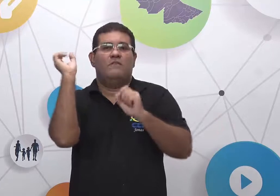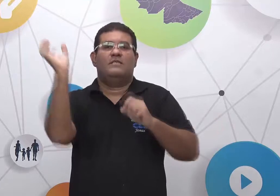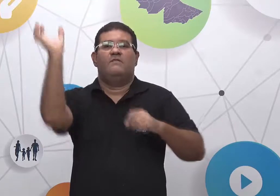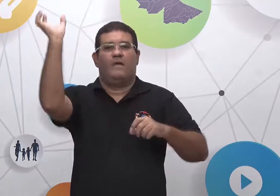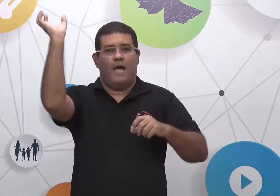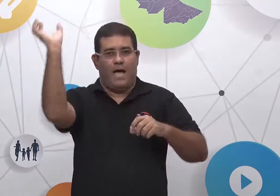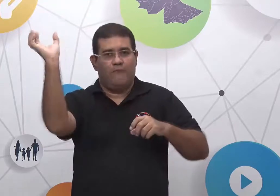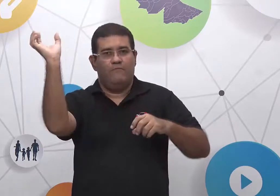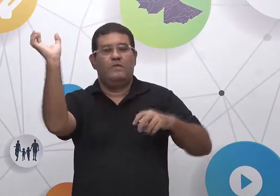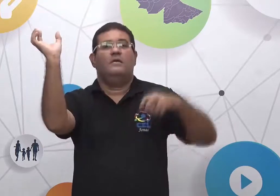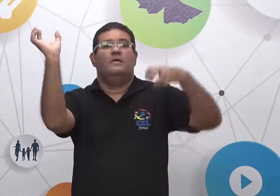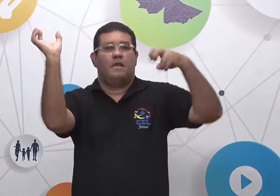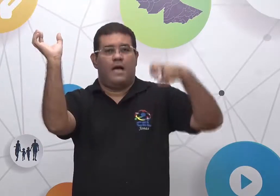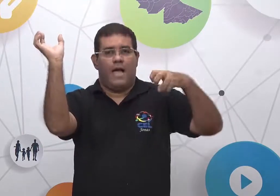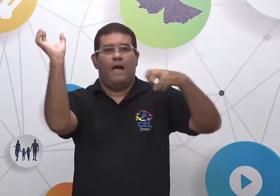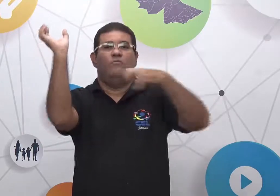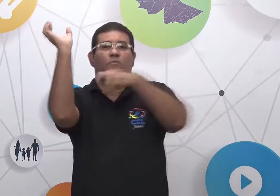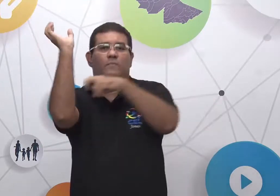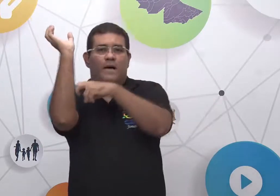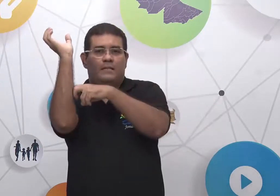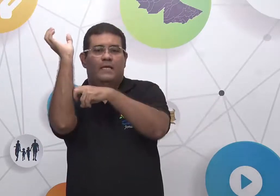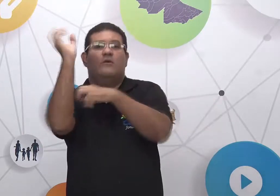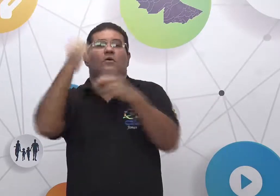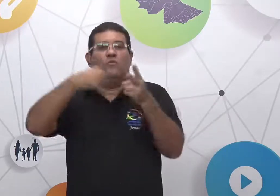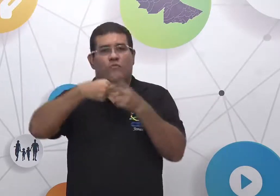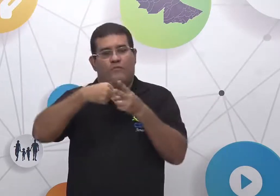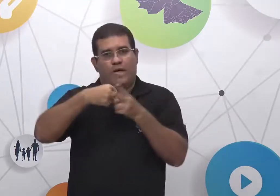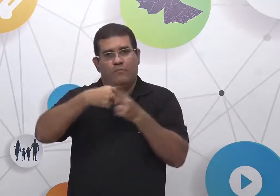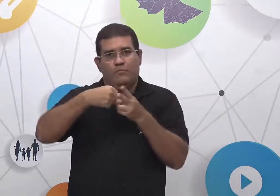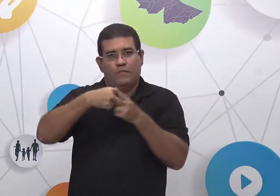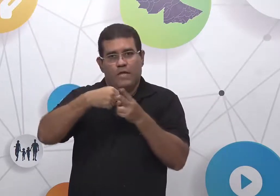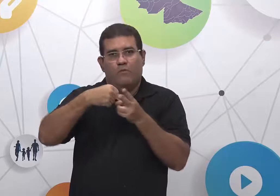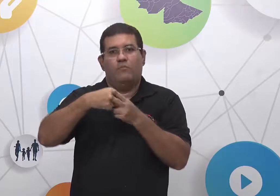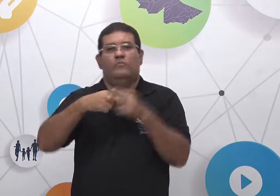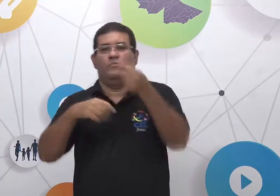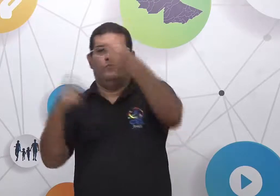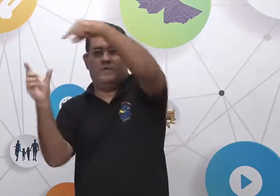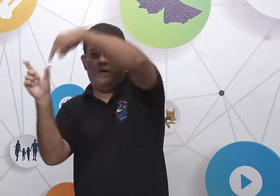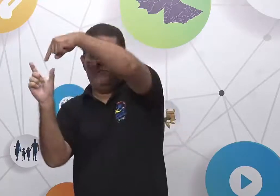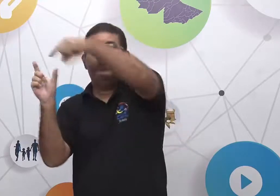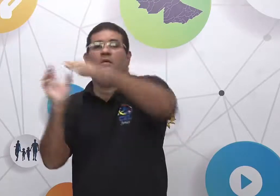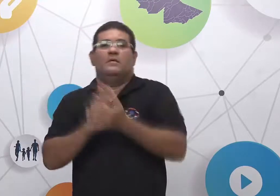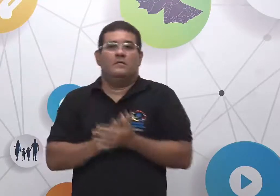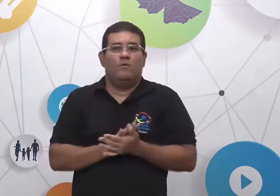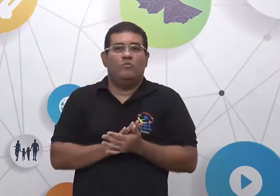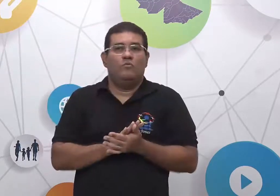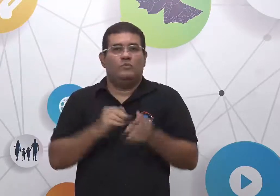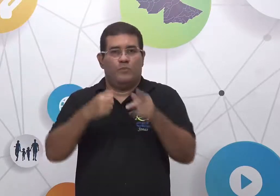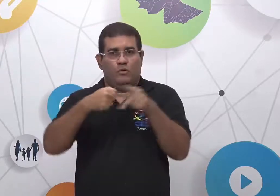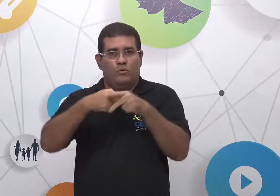então ele vai escrever a árvore carro bater o verbo no final no final Então os